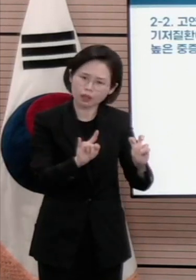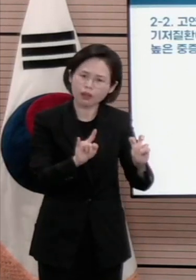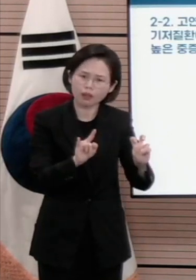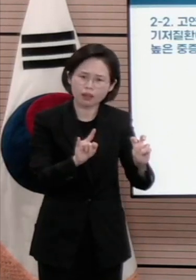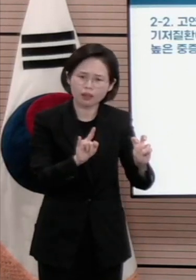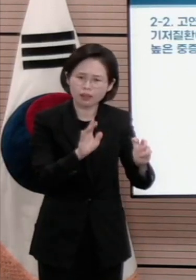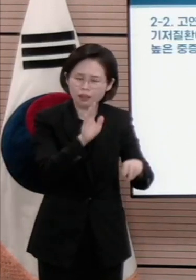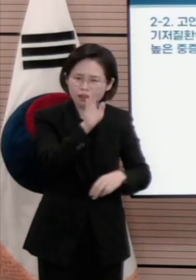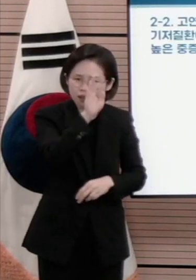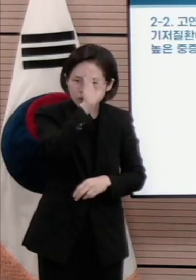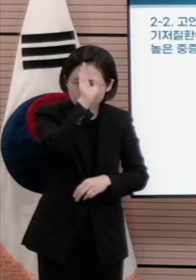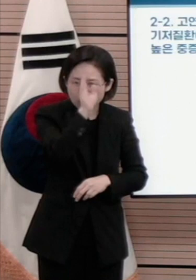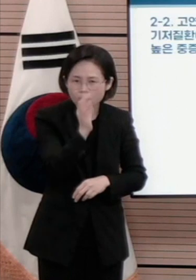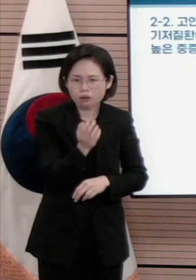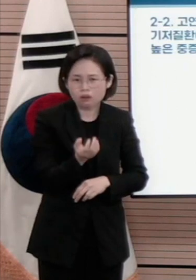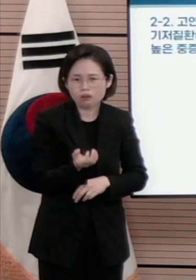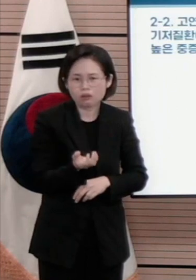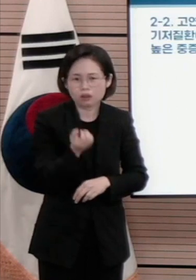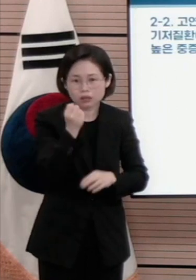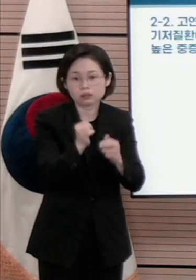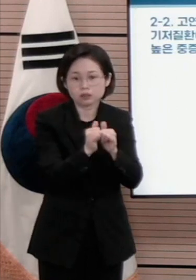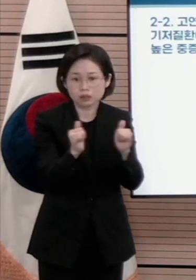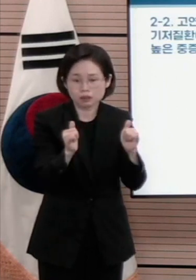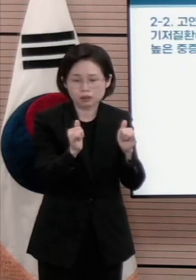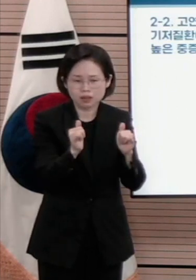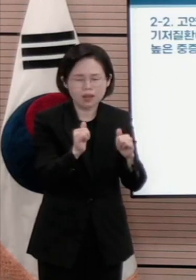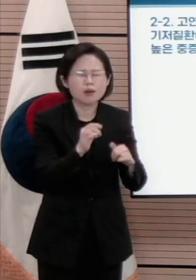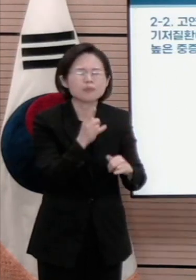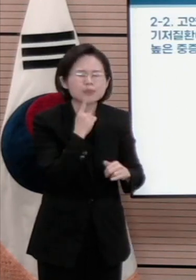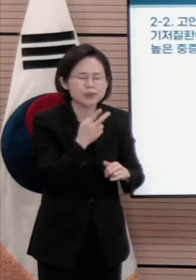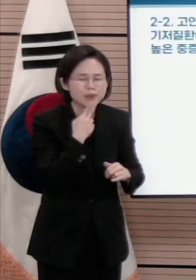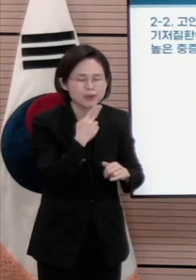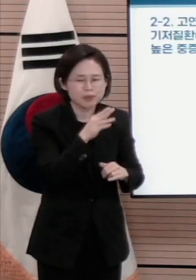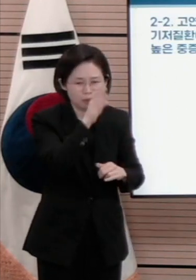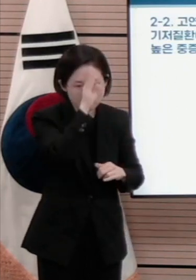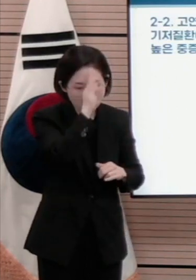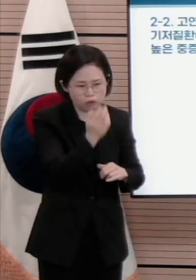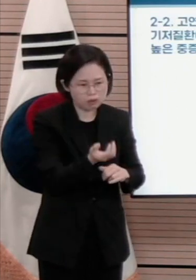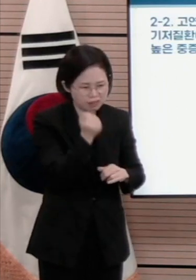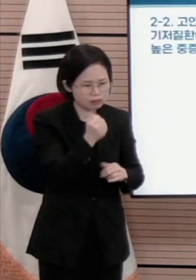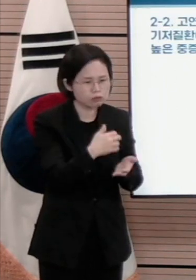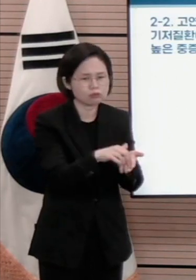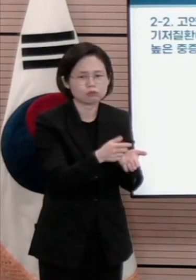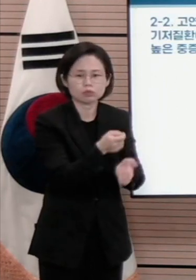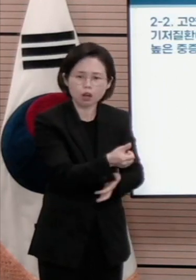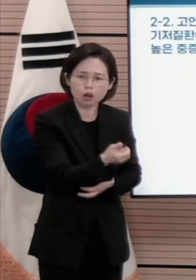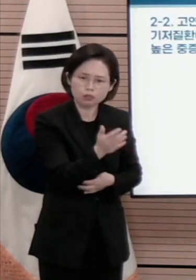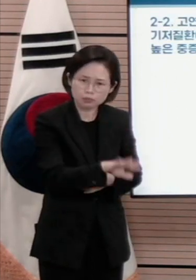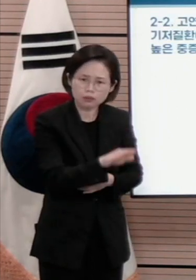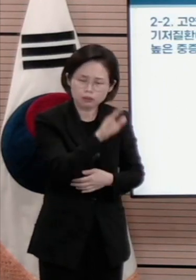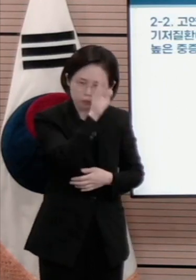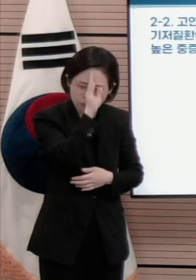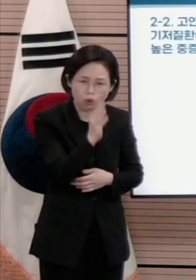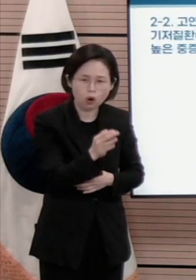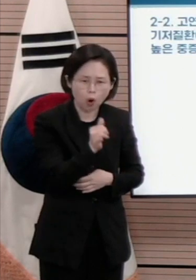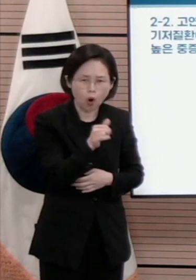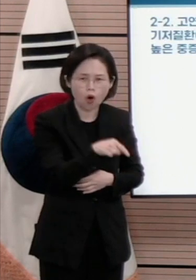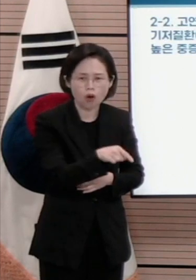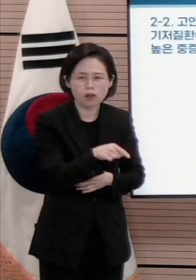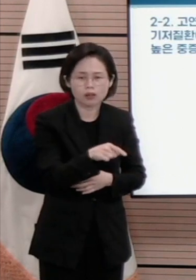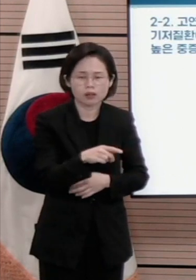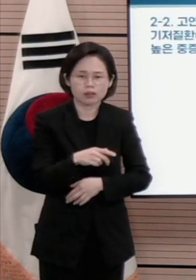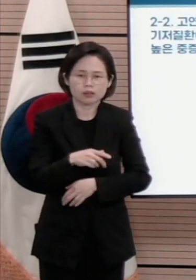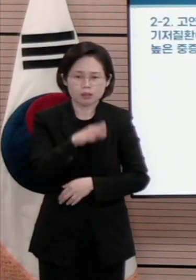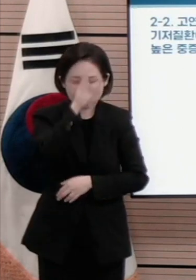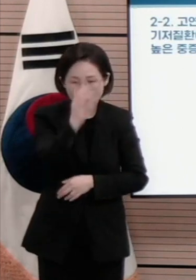기저질환 유병자는 유병률은 낮지만 있습니다. 이러한 기저질환자의 4차 접종률이